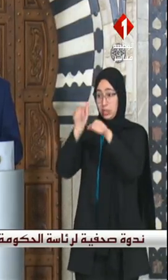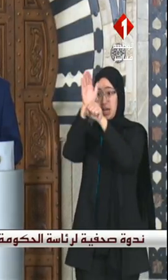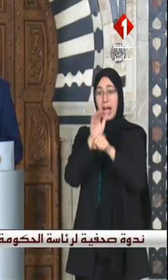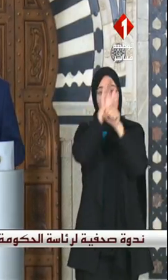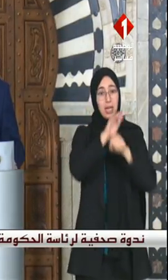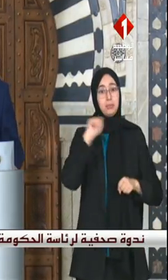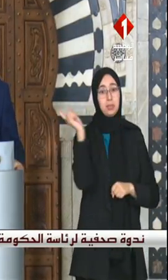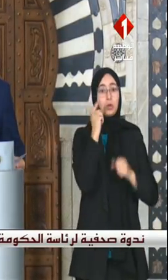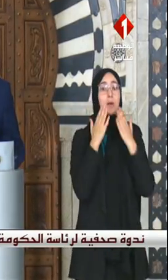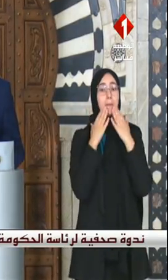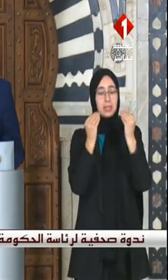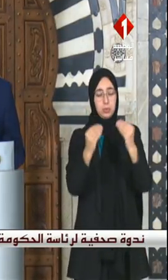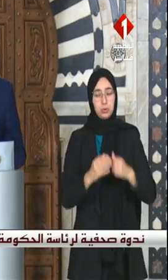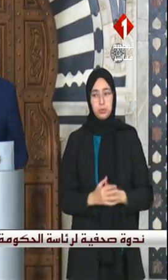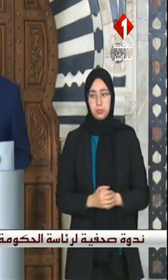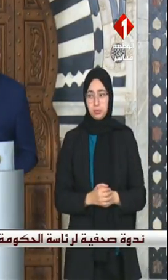العزيزة علينا. شكرا.